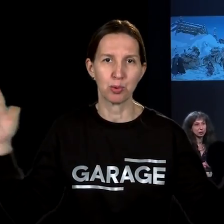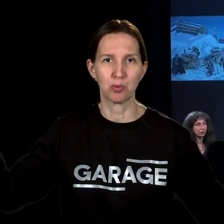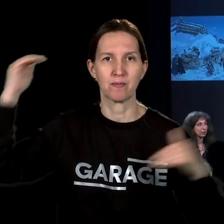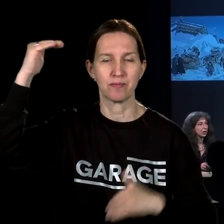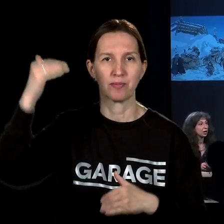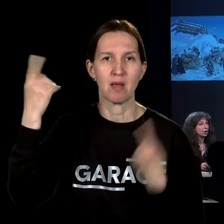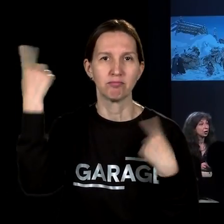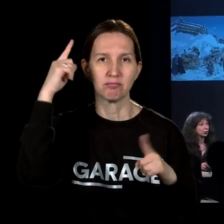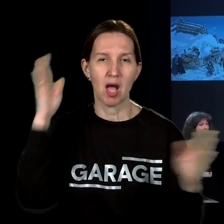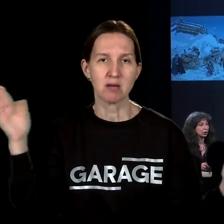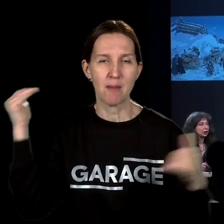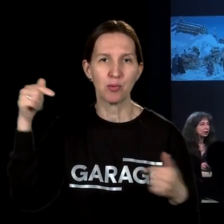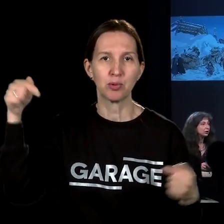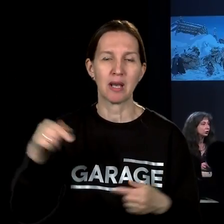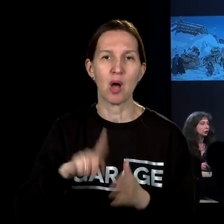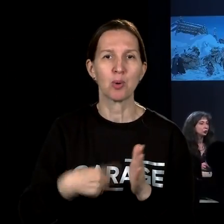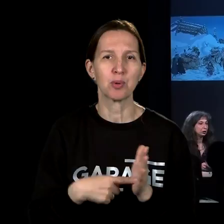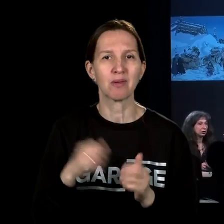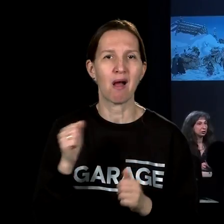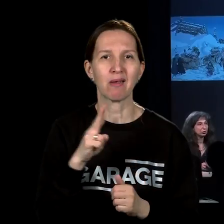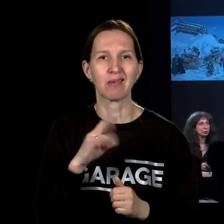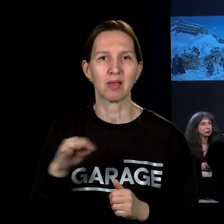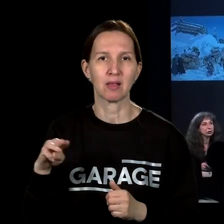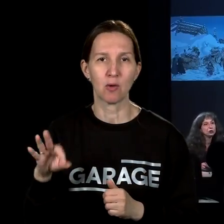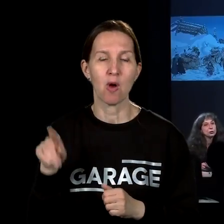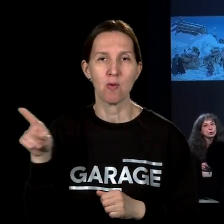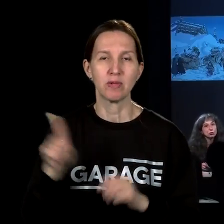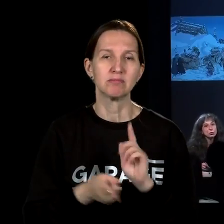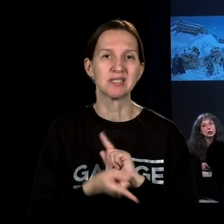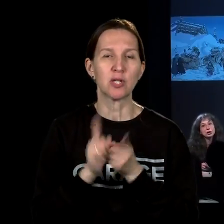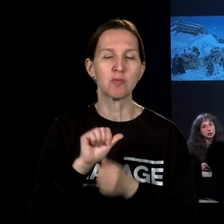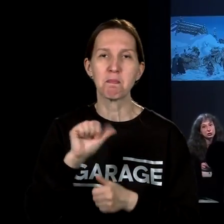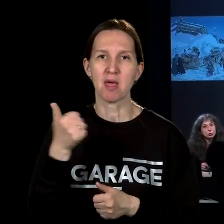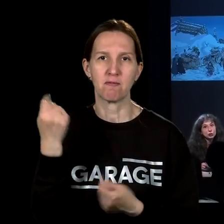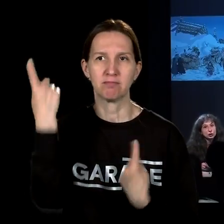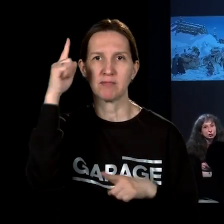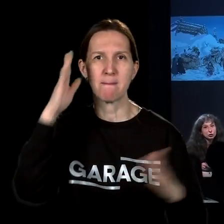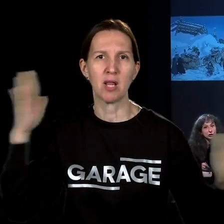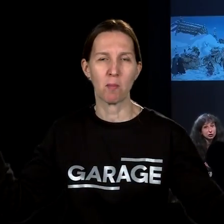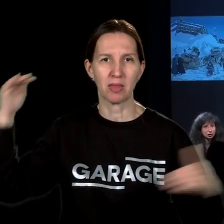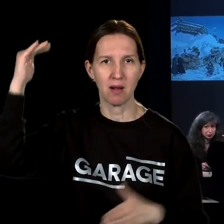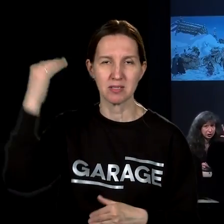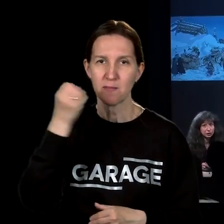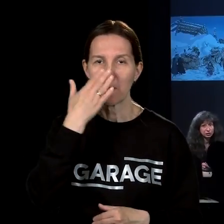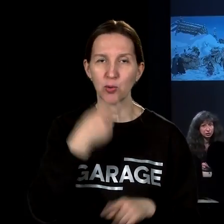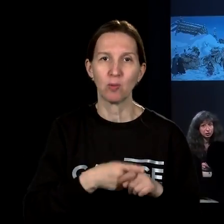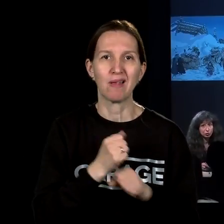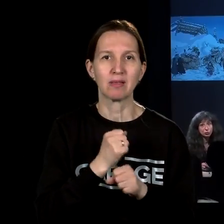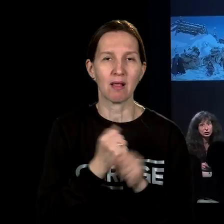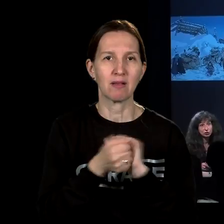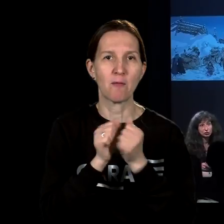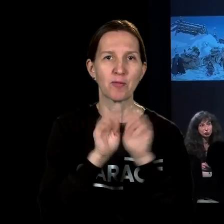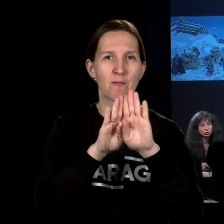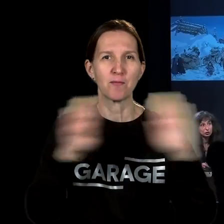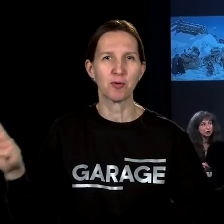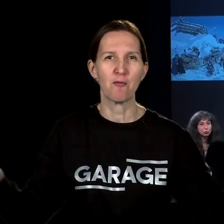для города Акита, где он рисует это, он становится первым монументалистом в Японии, который делает фрески